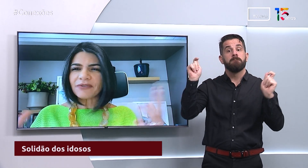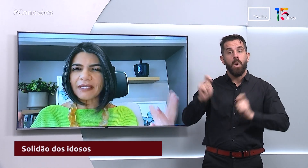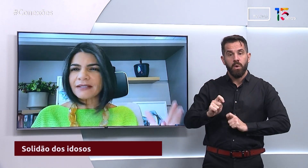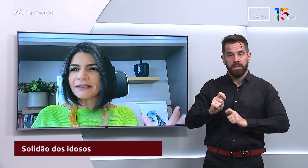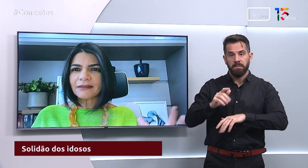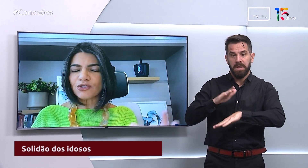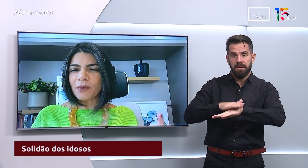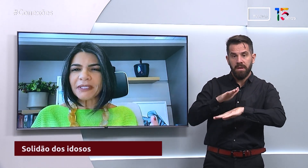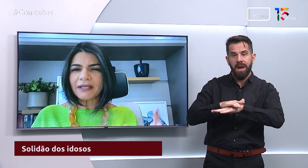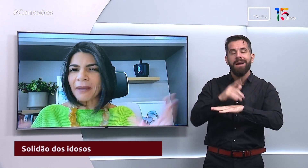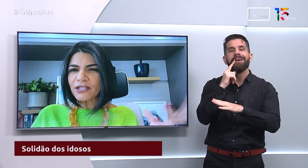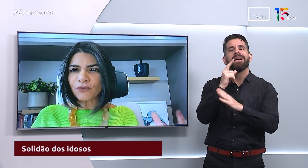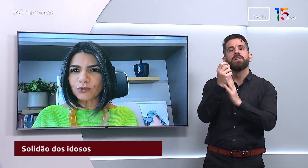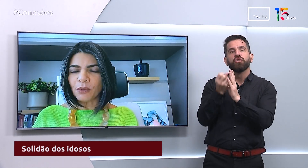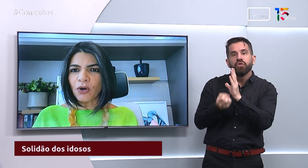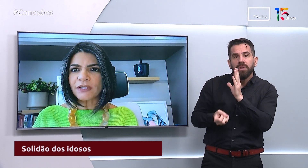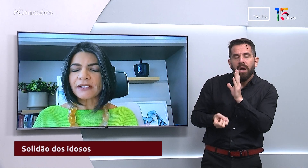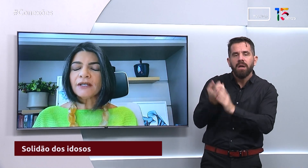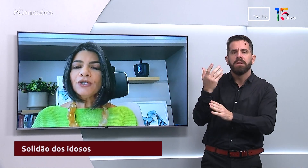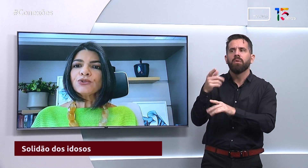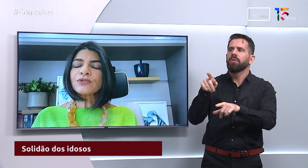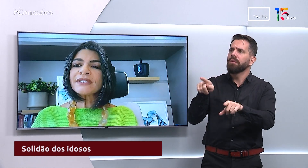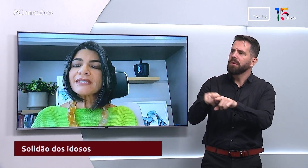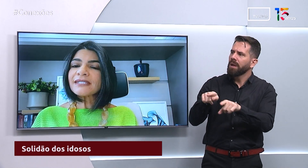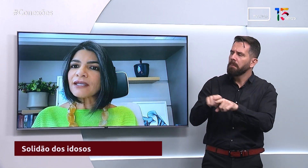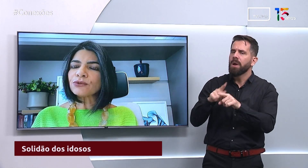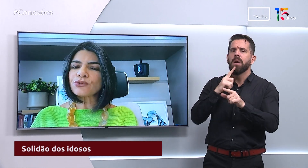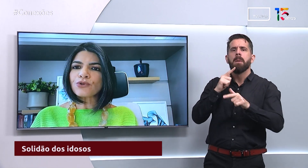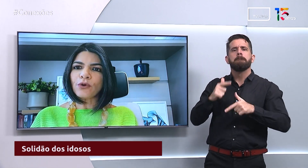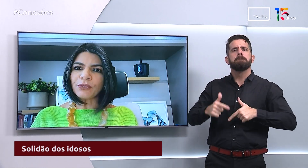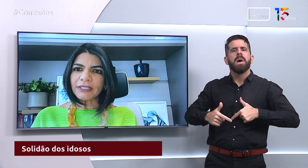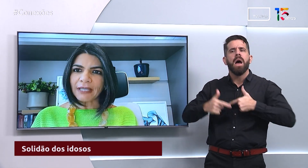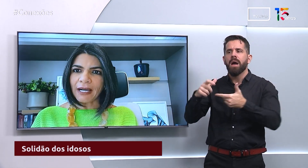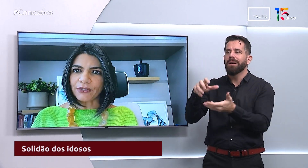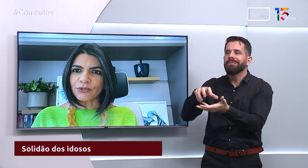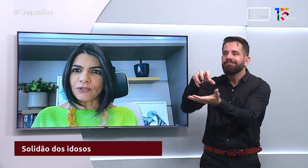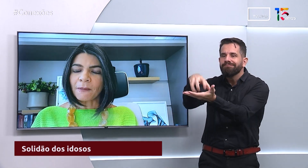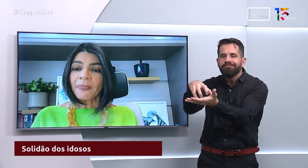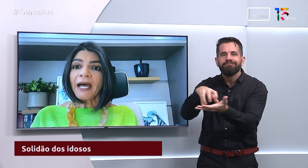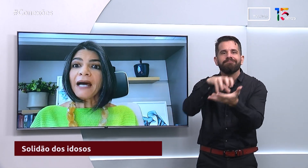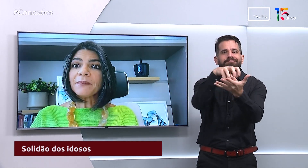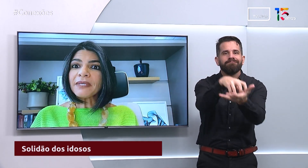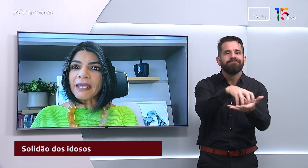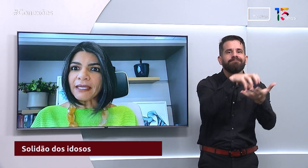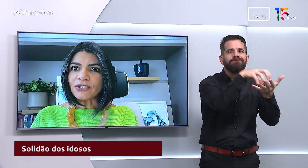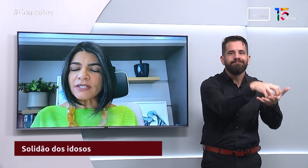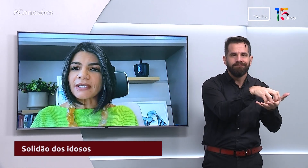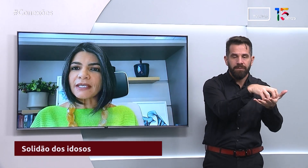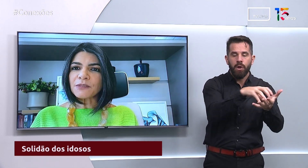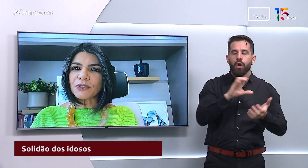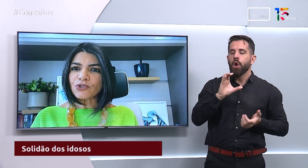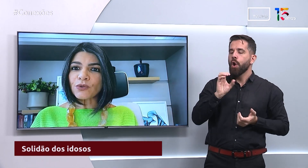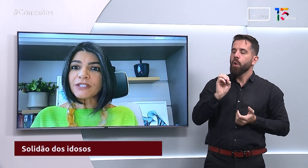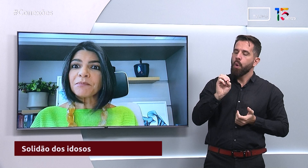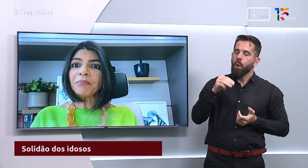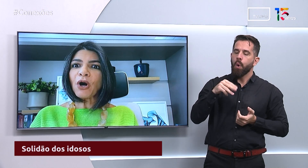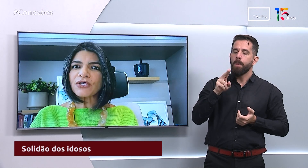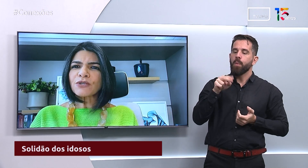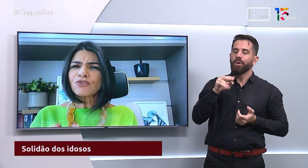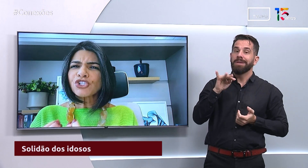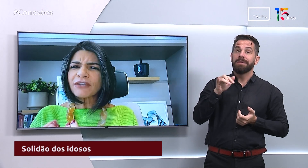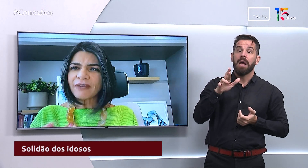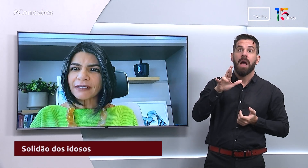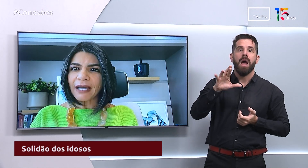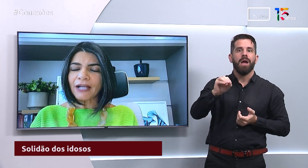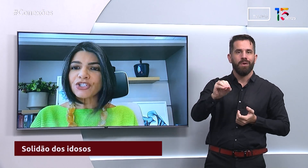cada vez de uma maneira mais volumosa, dos centros comunitários, ambientes em que as pessoas